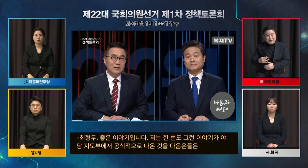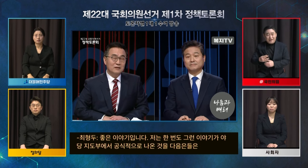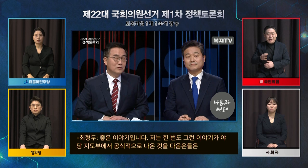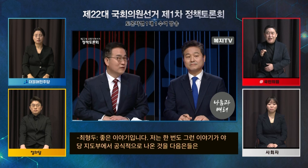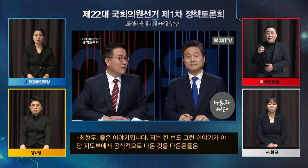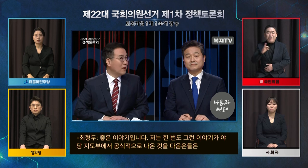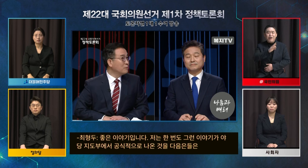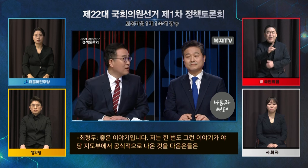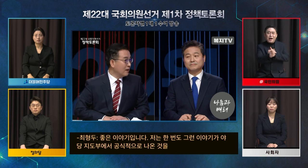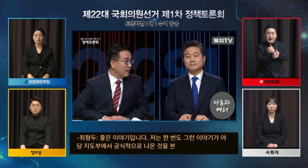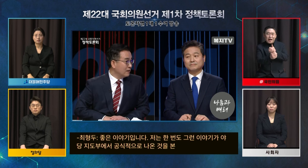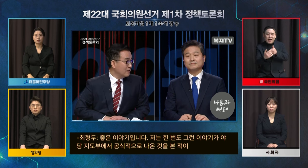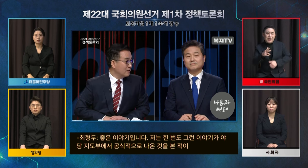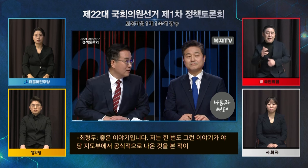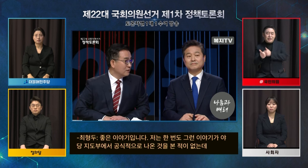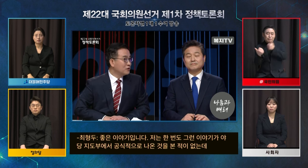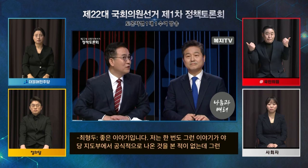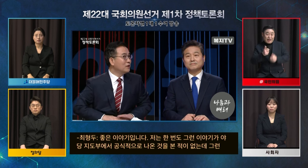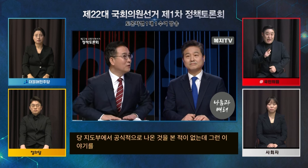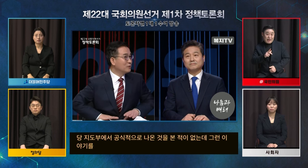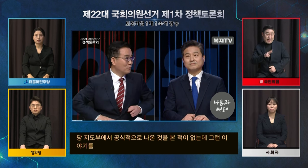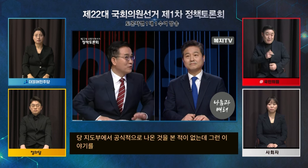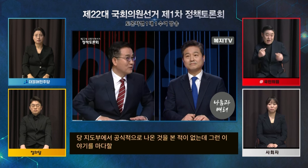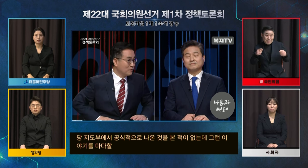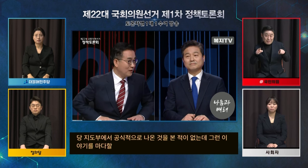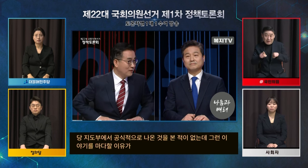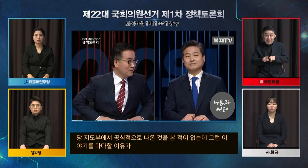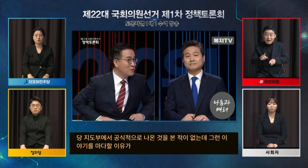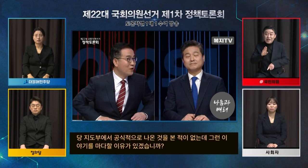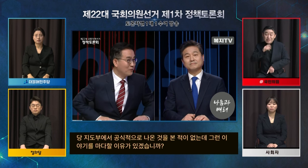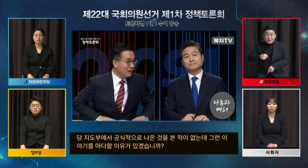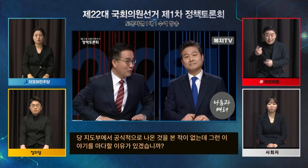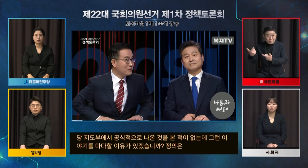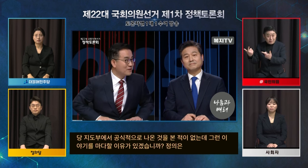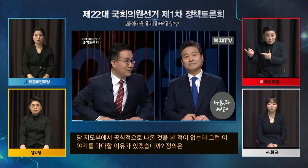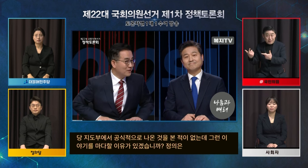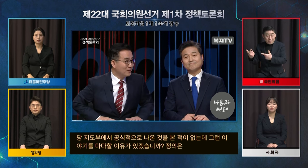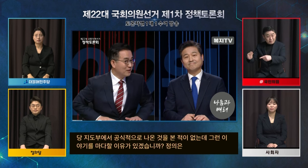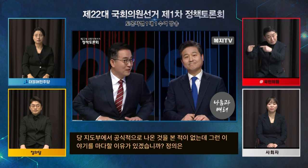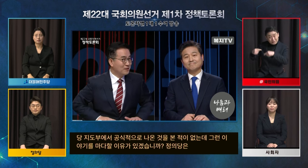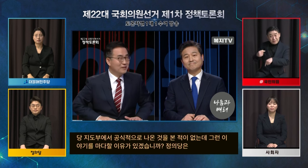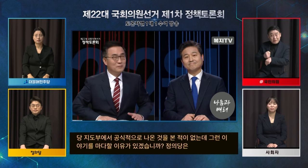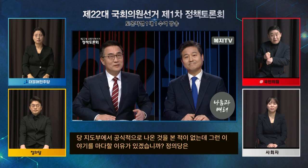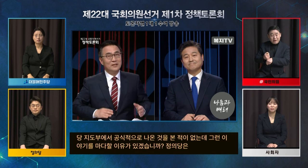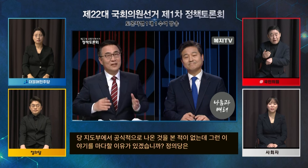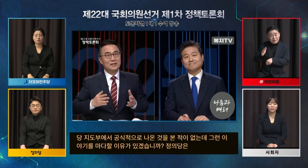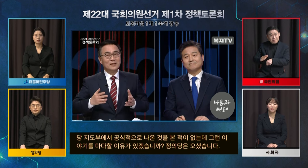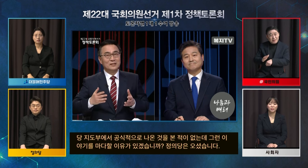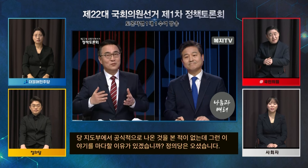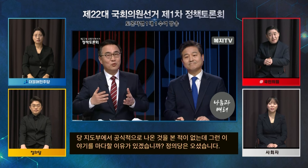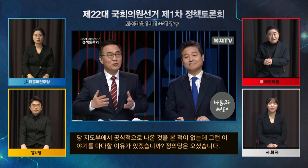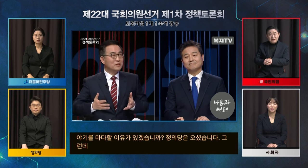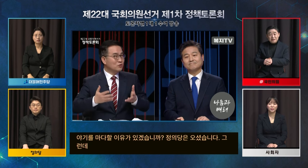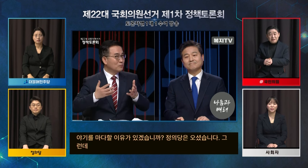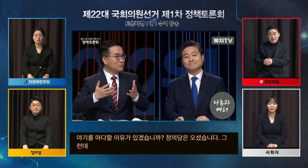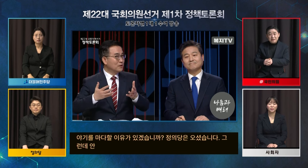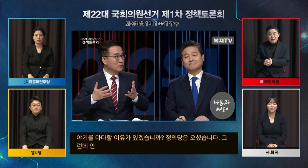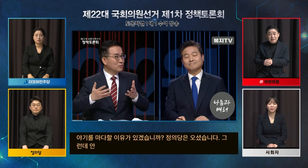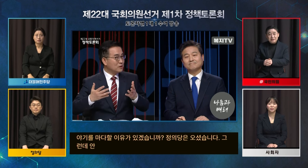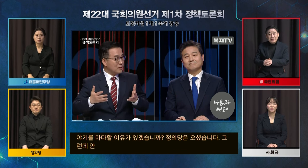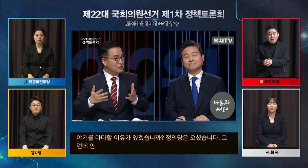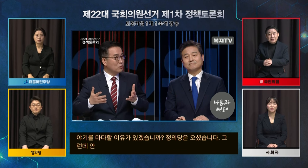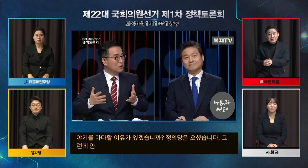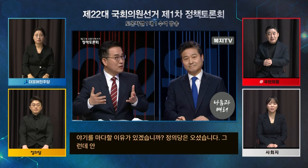여야 의원들과 함께 정의당 의원부터 오셨습니다. 그런데 비추당 의원이 안 오셨어요. 그러니까 뭔가 총리는 좀